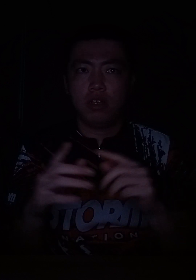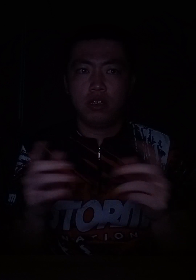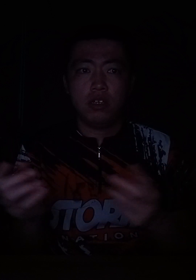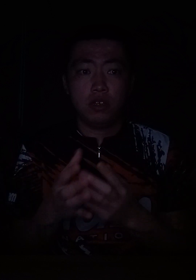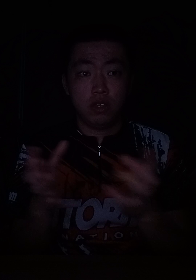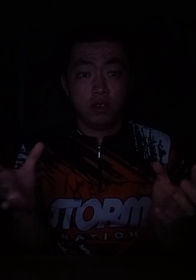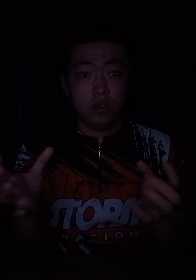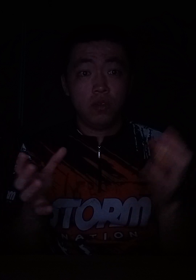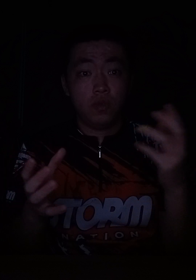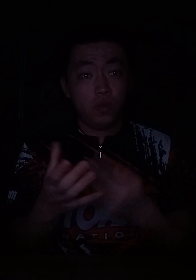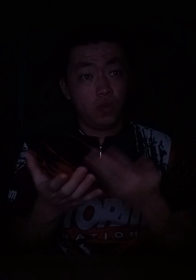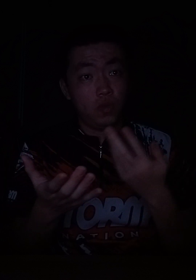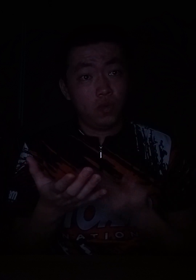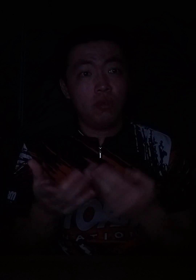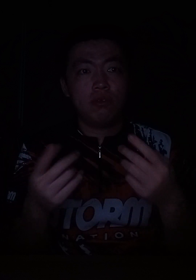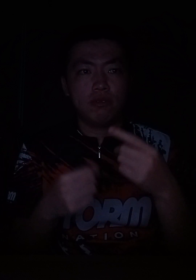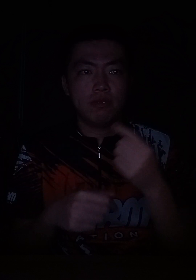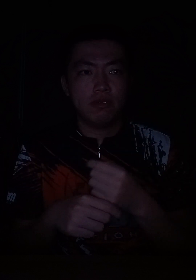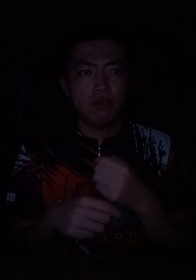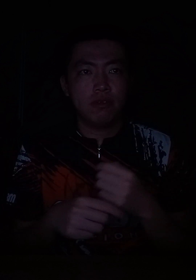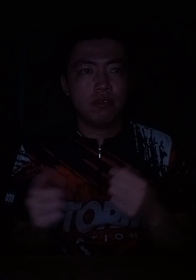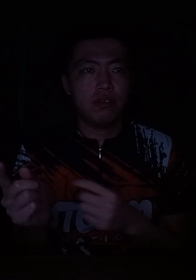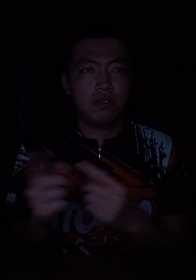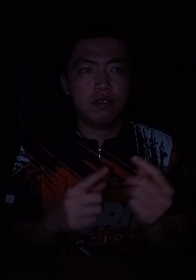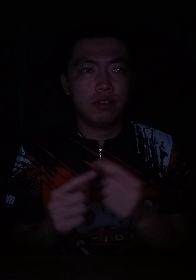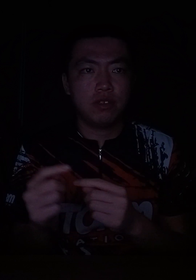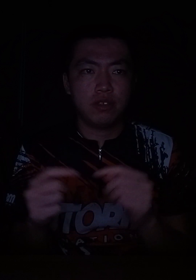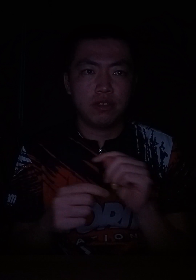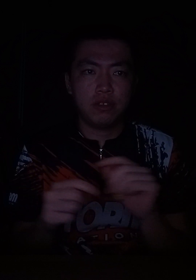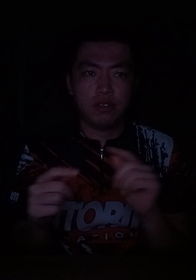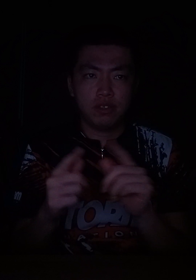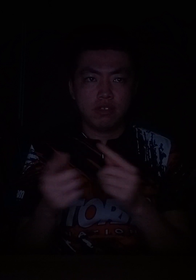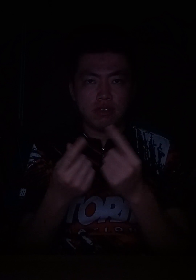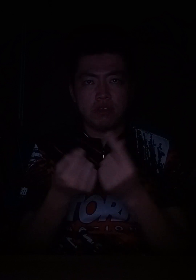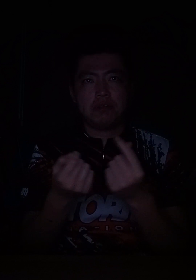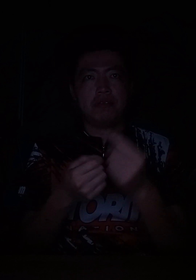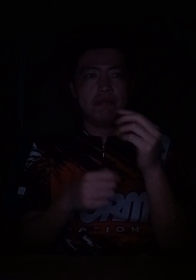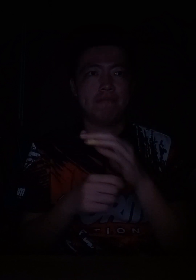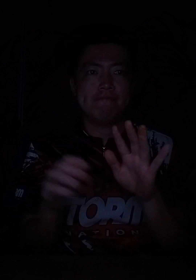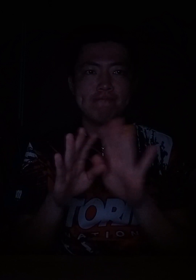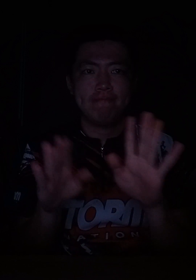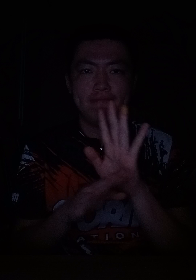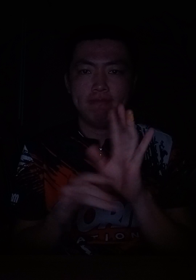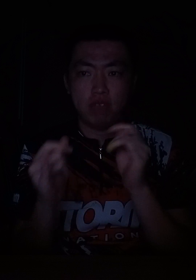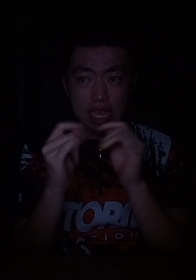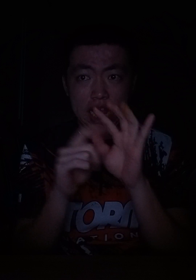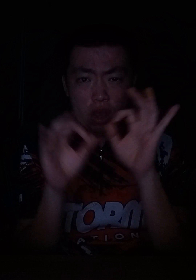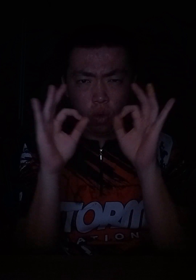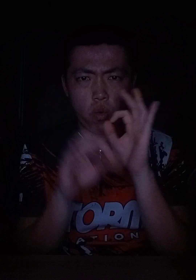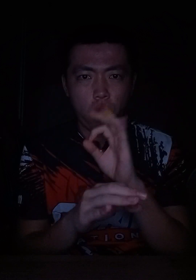수 있도록 재반 조치들과 교육과 관리들을 철저히 했냐. 사업주 책임을 물을 수 있는 걸로 법적으로 해석을 하죠.